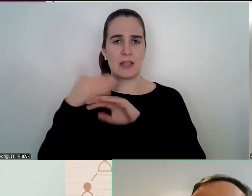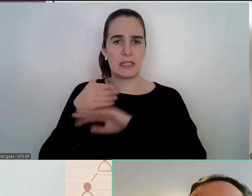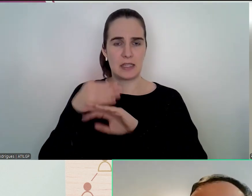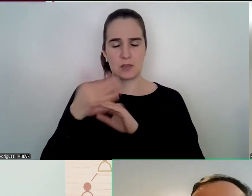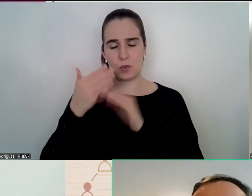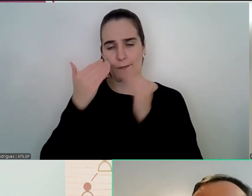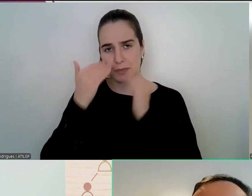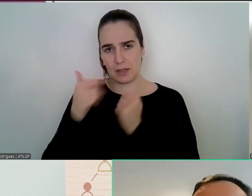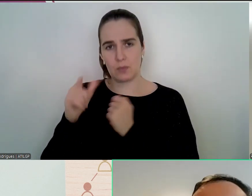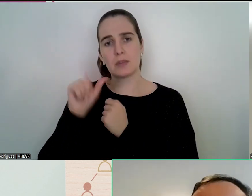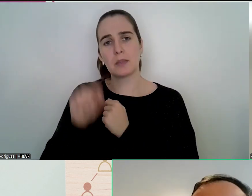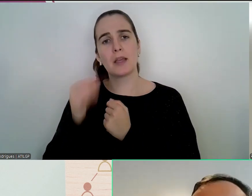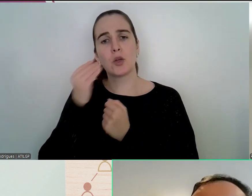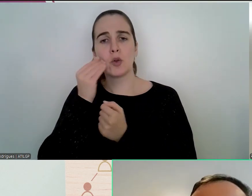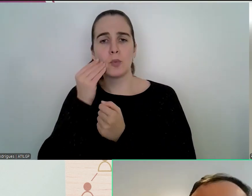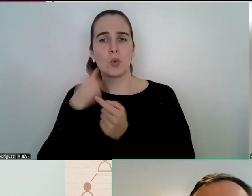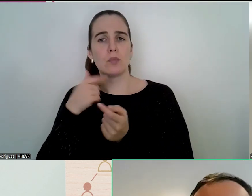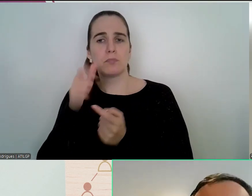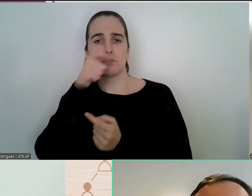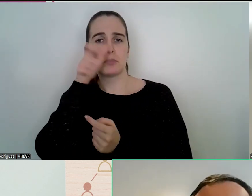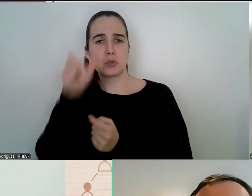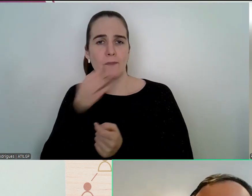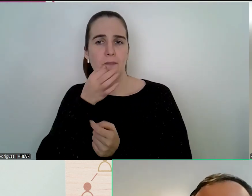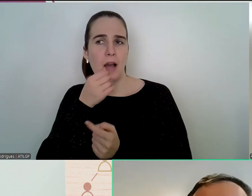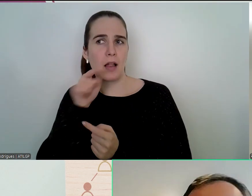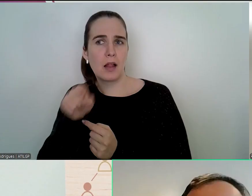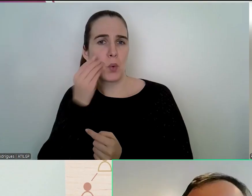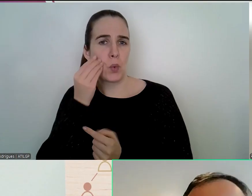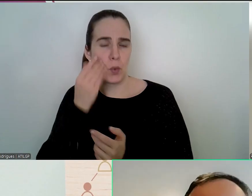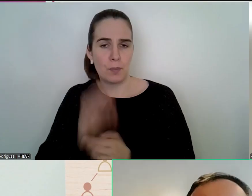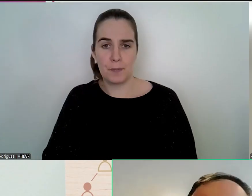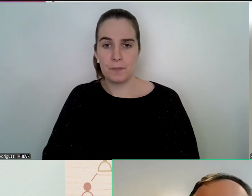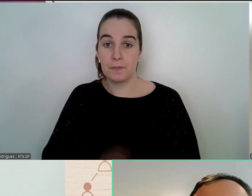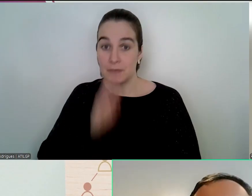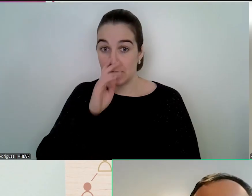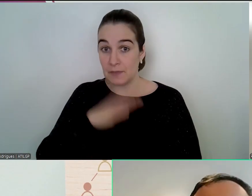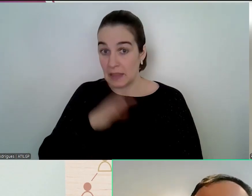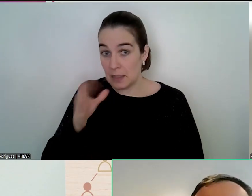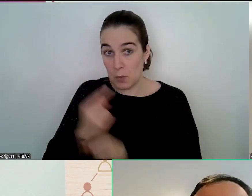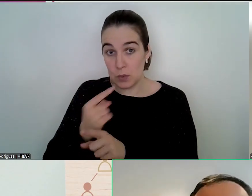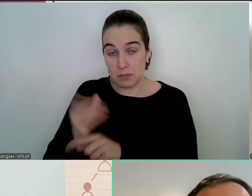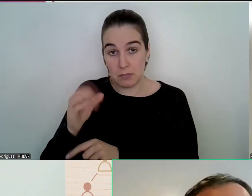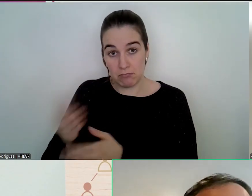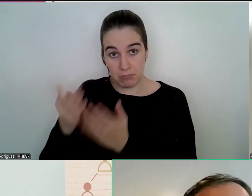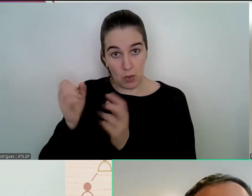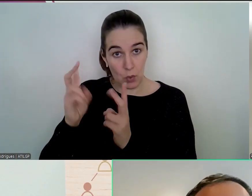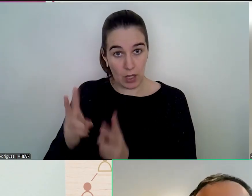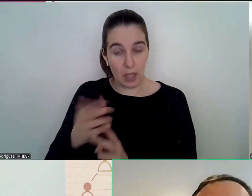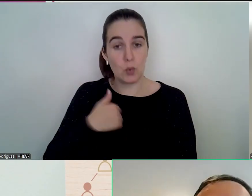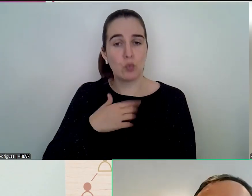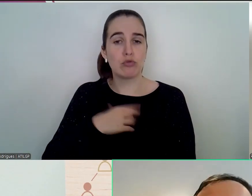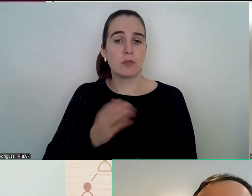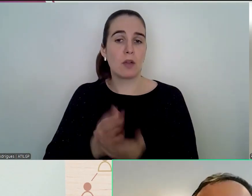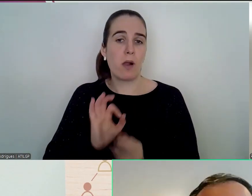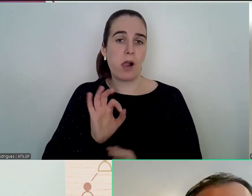como será feita referência a esta figura. Sr. Professor, depois se quiser comentar a figura, muito bem, eu daria